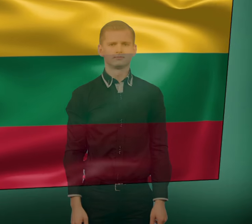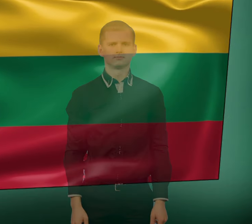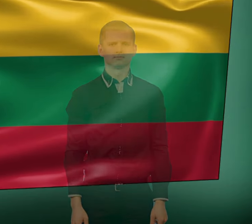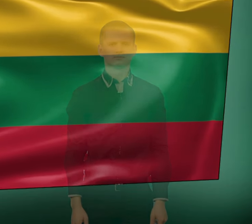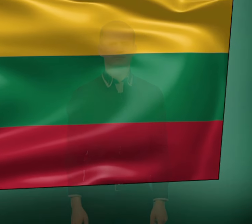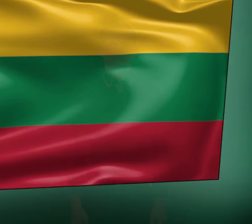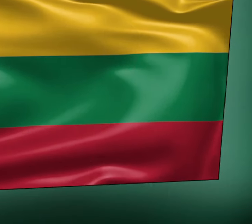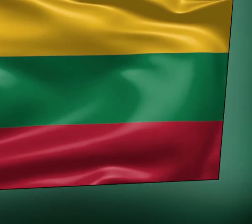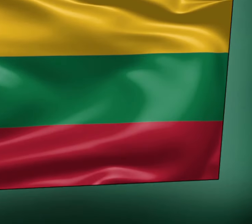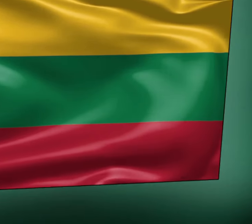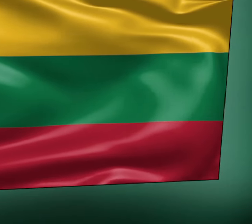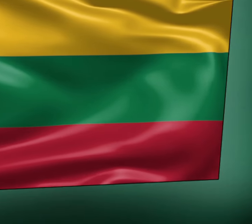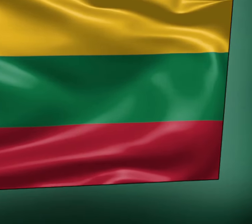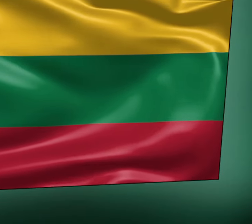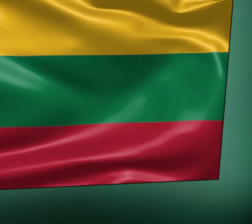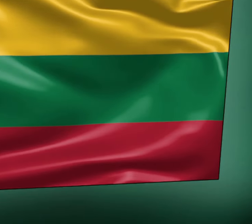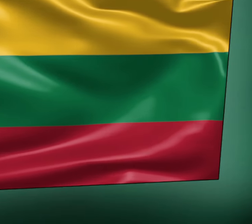Tau klupiai Tau